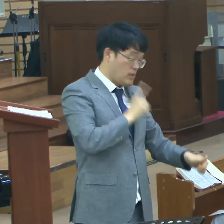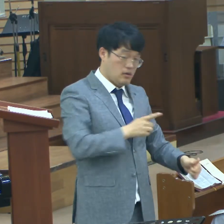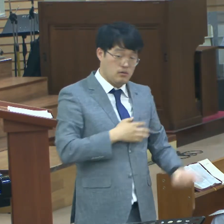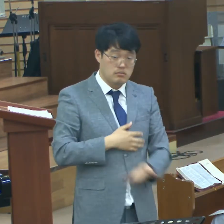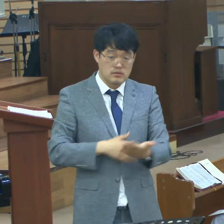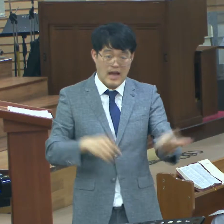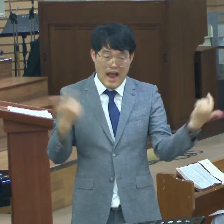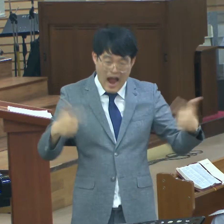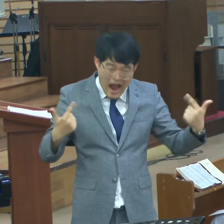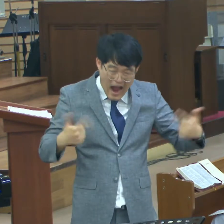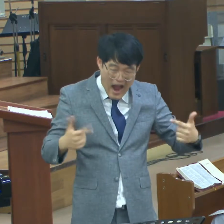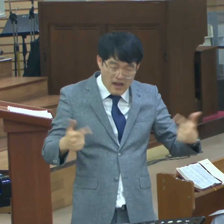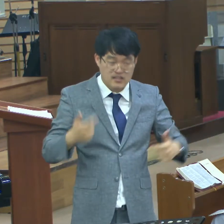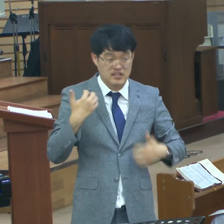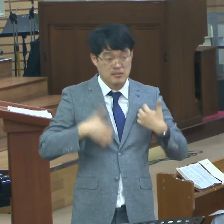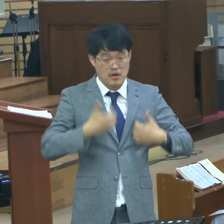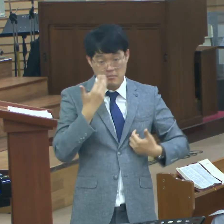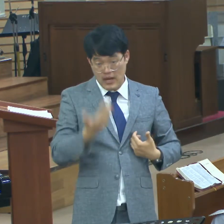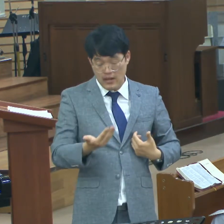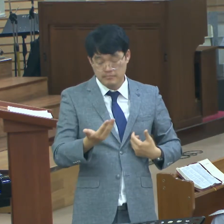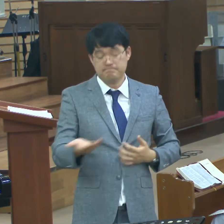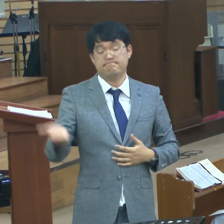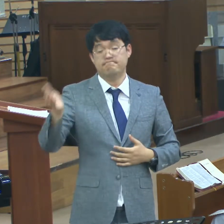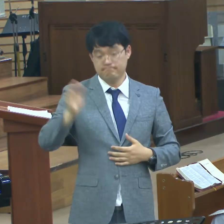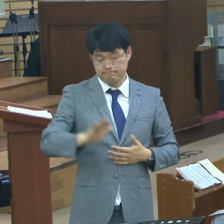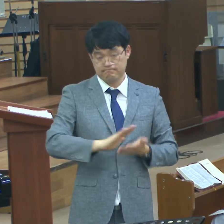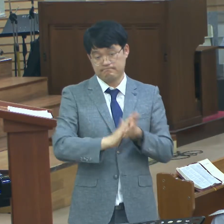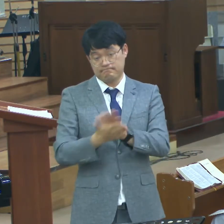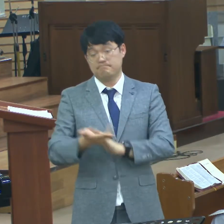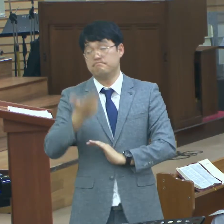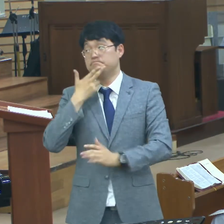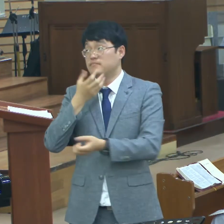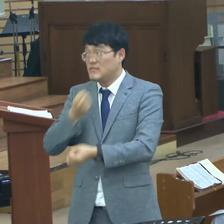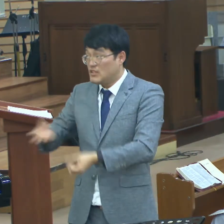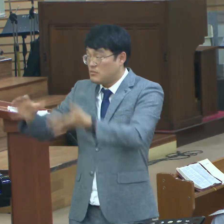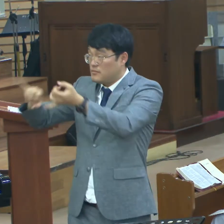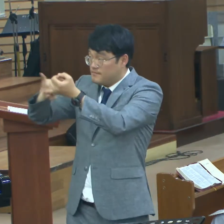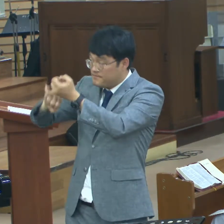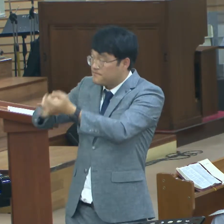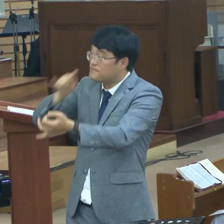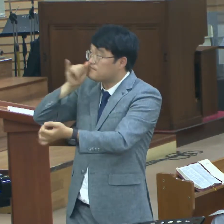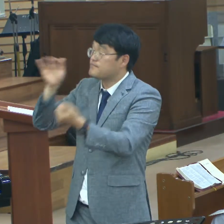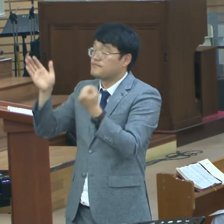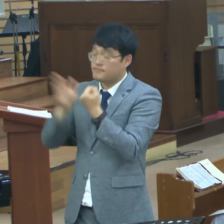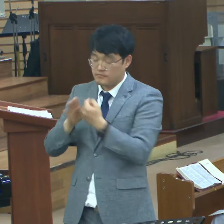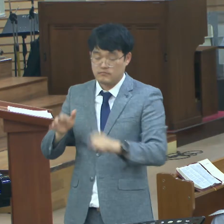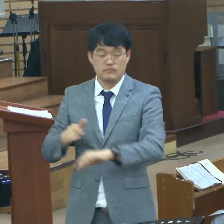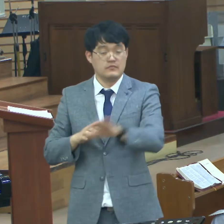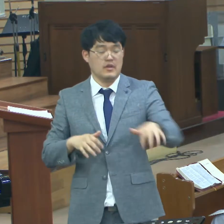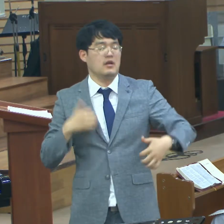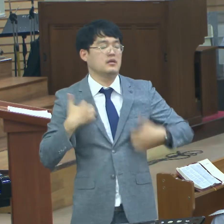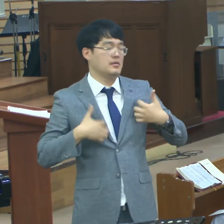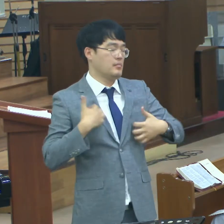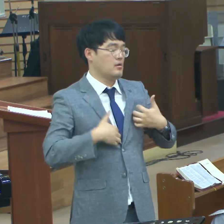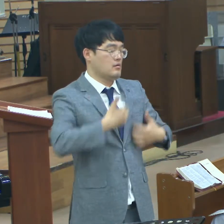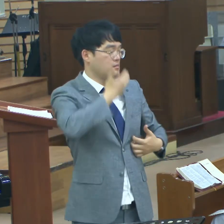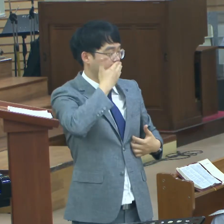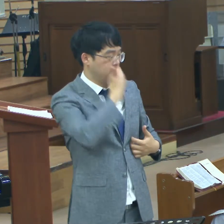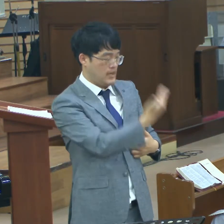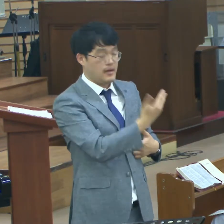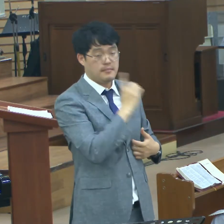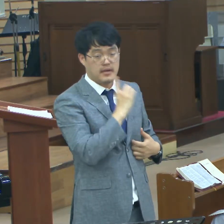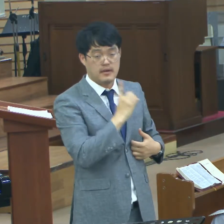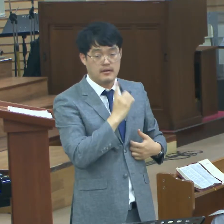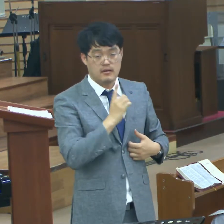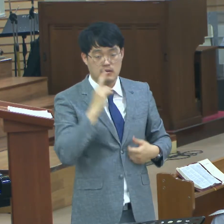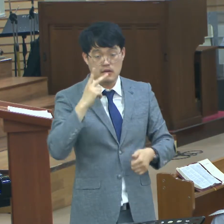기뻐합니까? 그래도 변치 않는 축복이 있기 때문에, 약속이기 때문에 기뻐할 수 있다. 그렇게 가르쳐줘요.